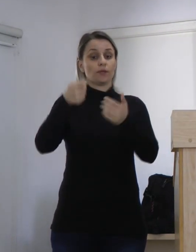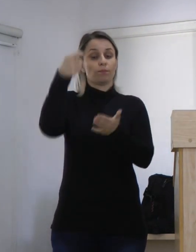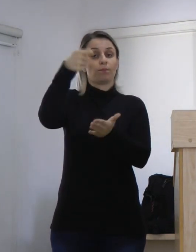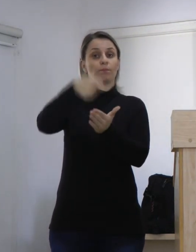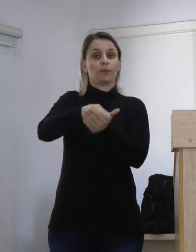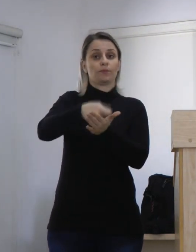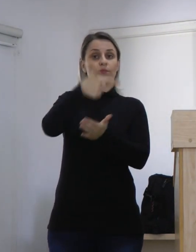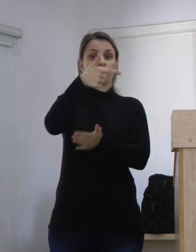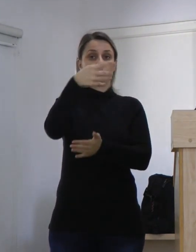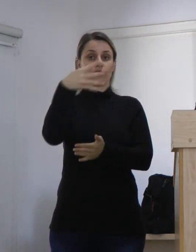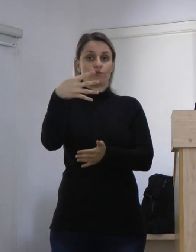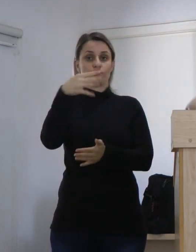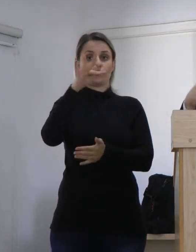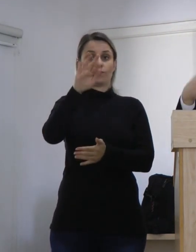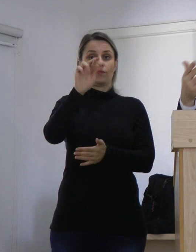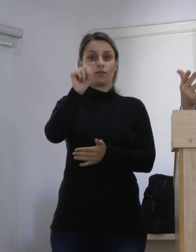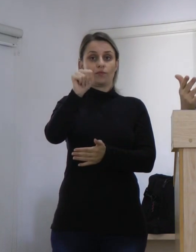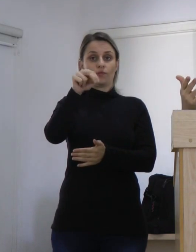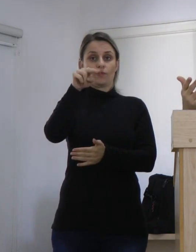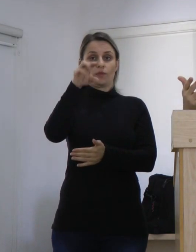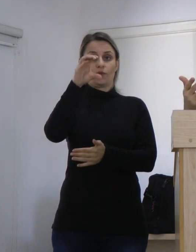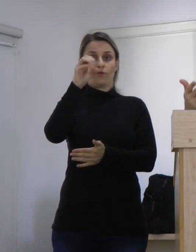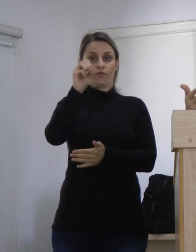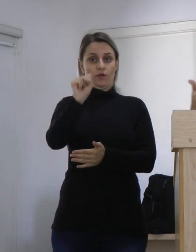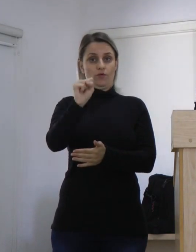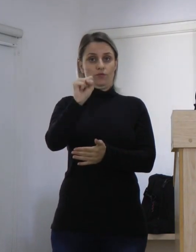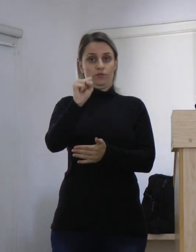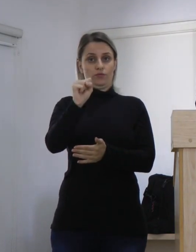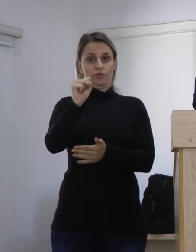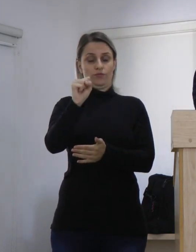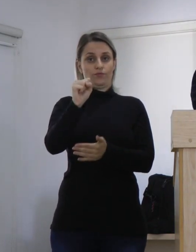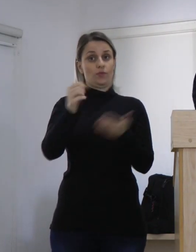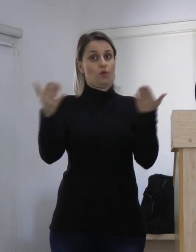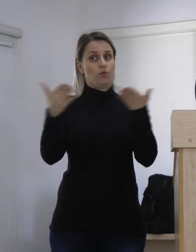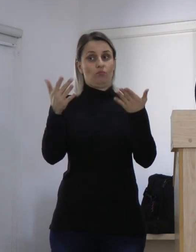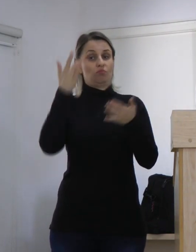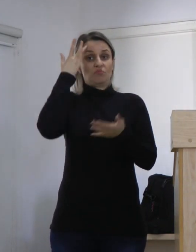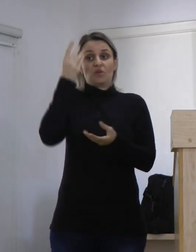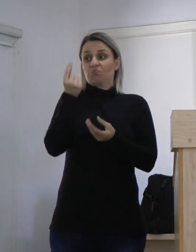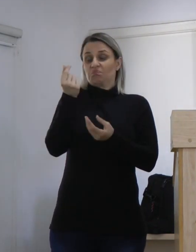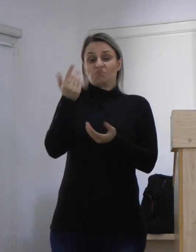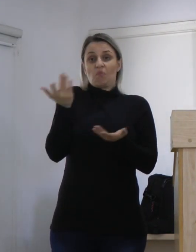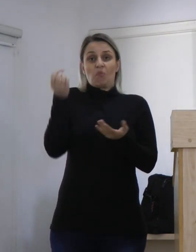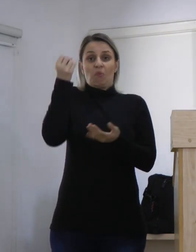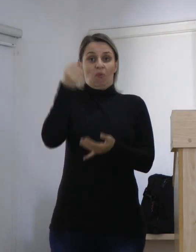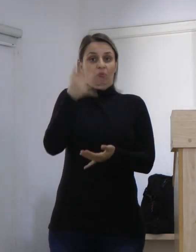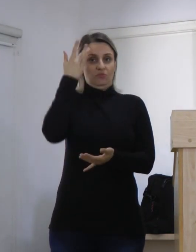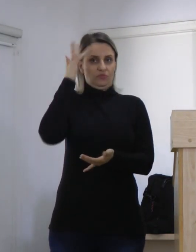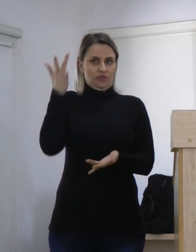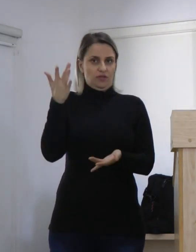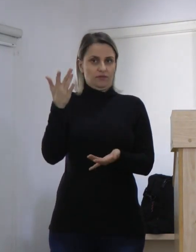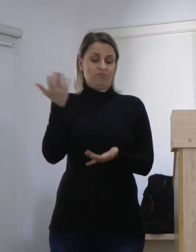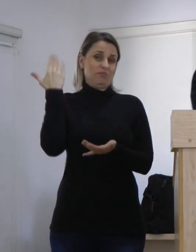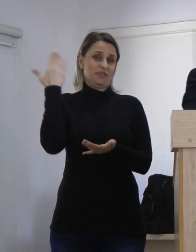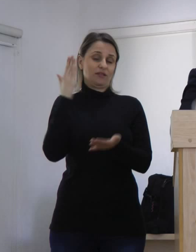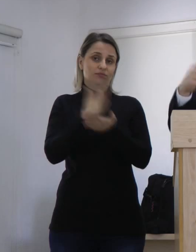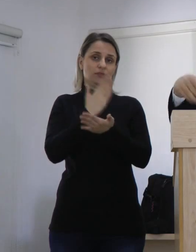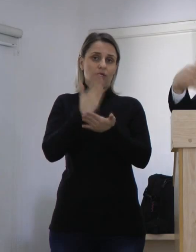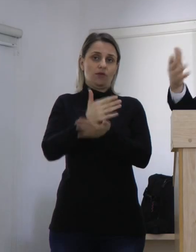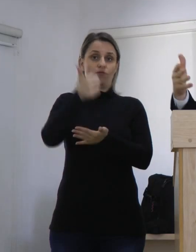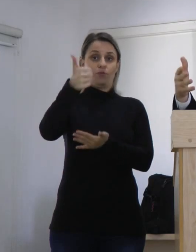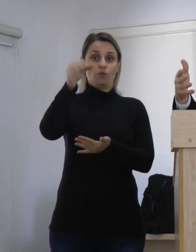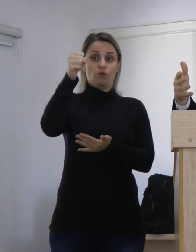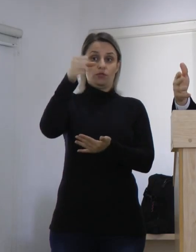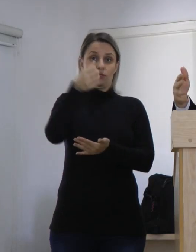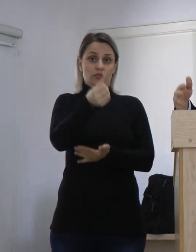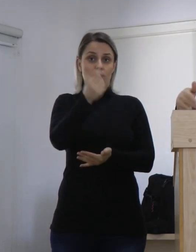francos. Hoje na França são euros, não é? E nós estamos aí em 1861, o livro é de 1861. E os